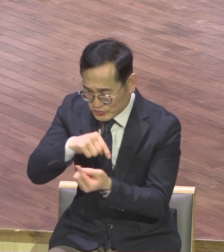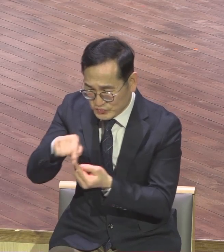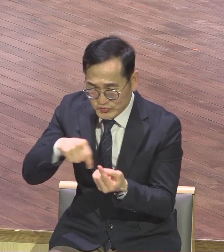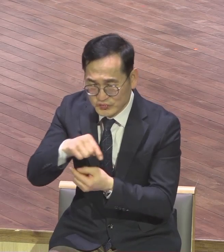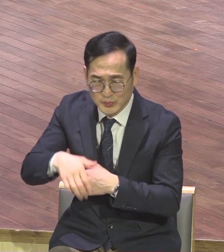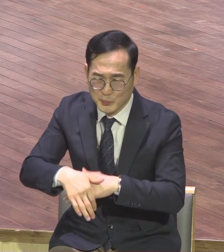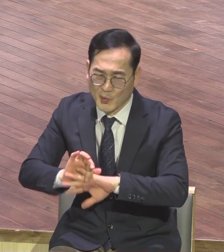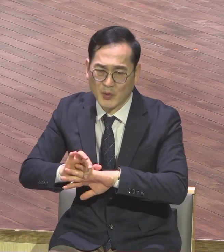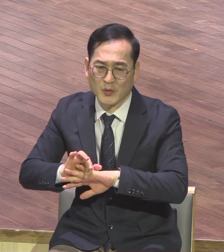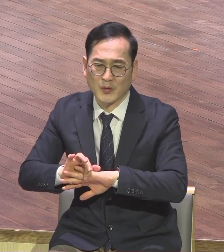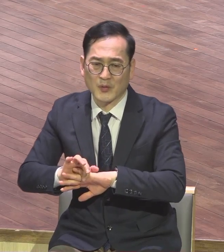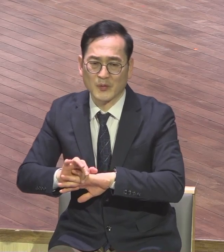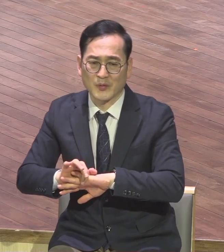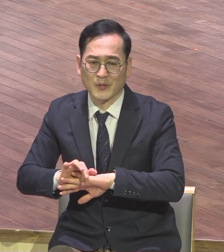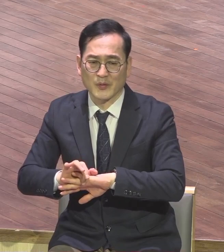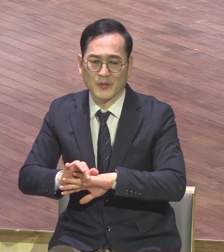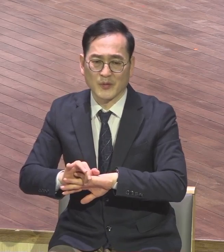부흥되겠냐?